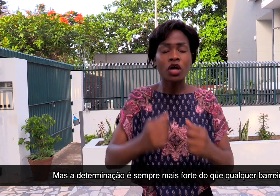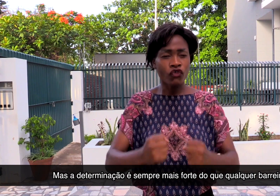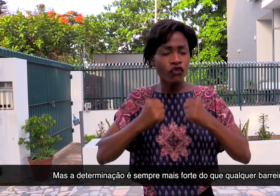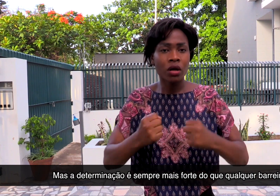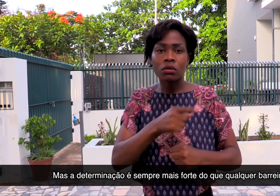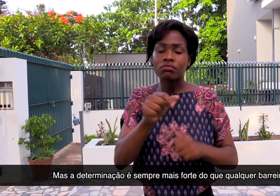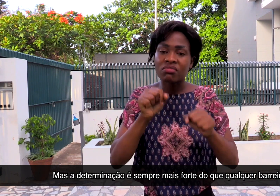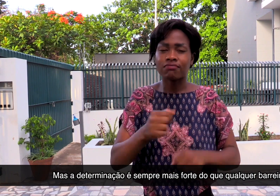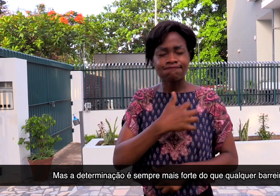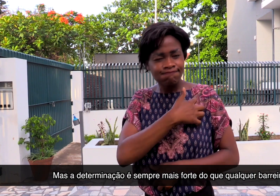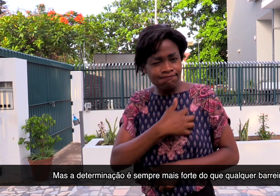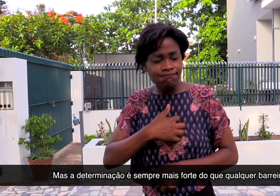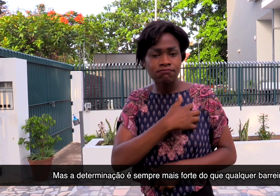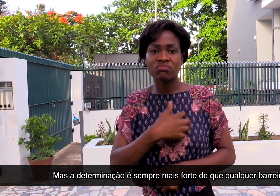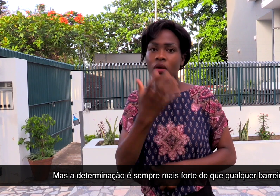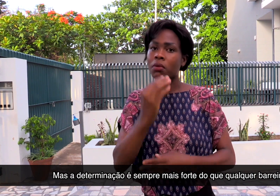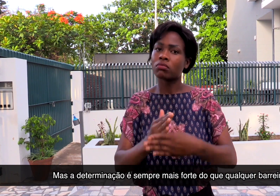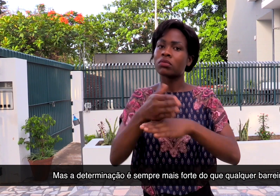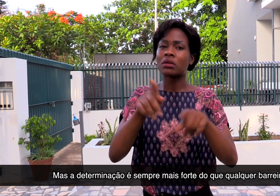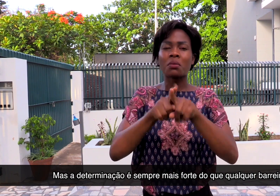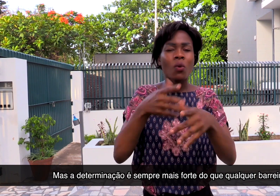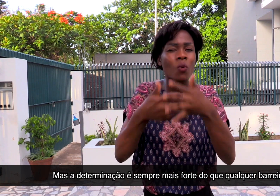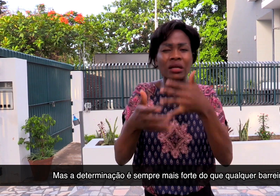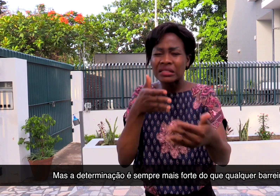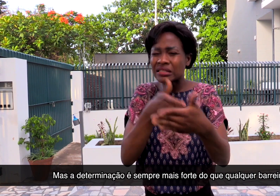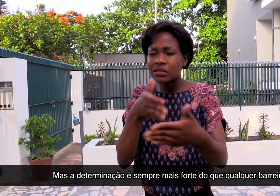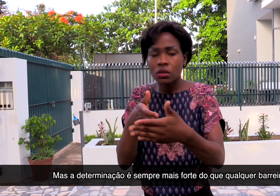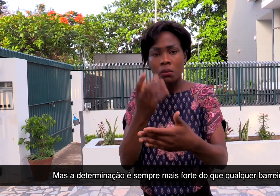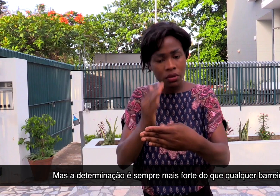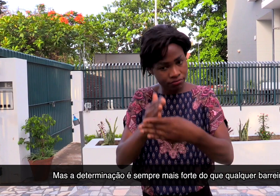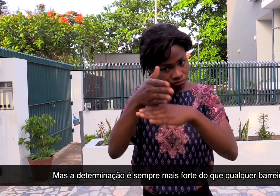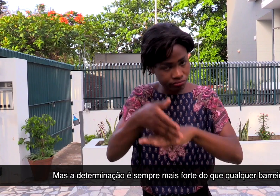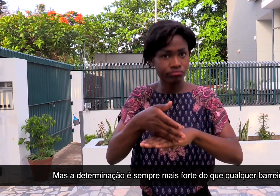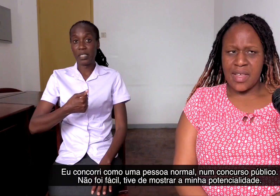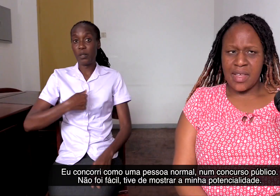Mas a determinação é sempre mais forte do que qualquer barreira.